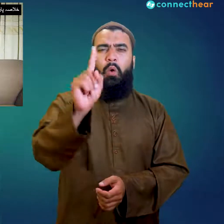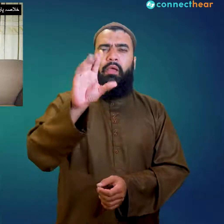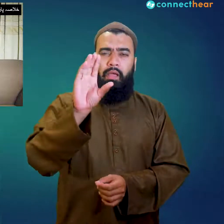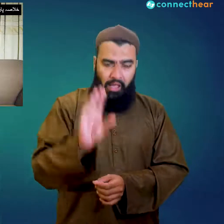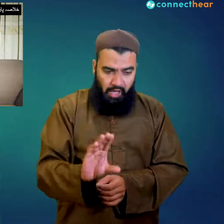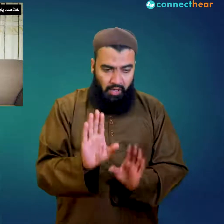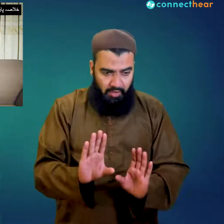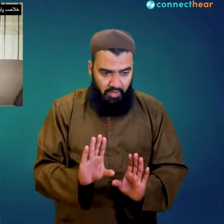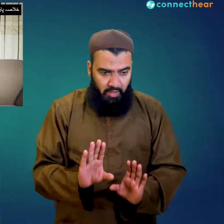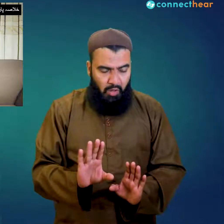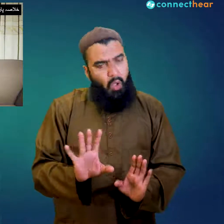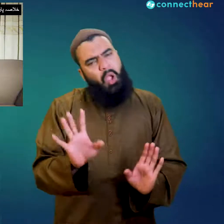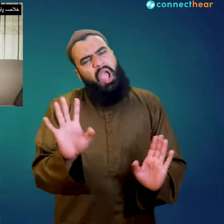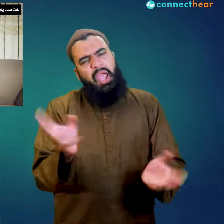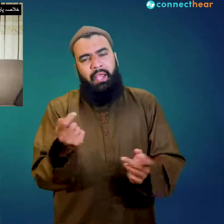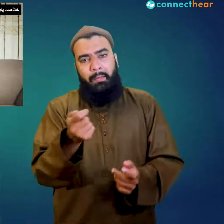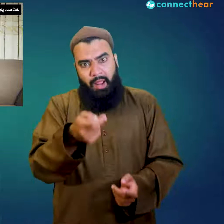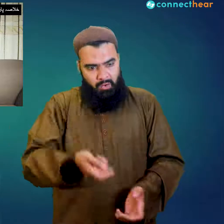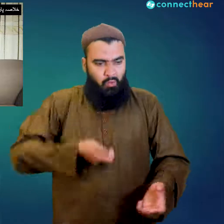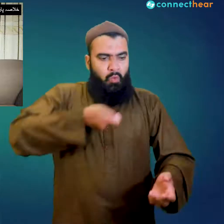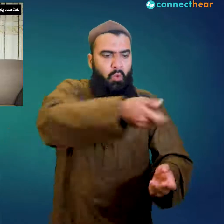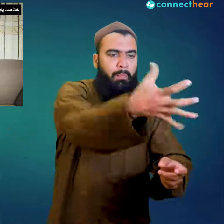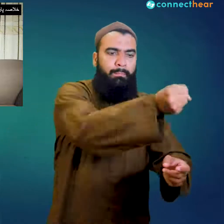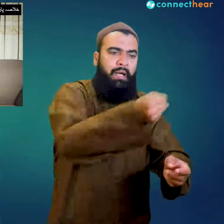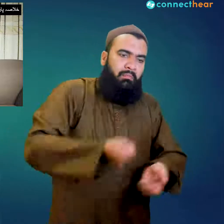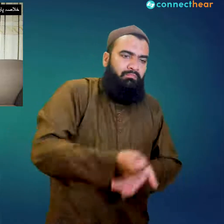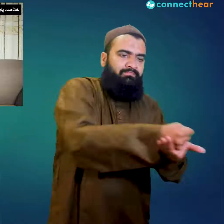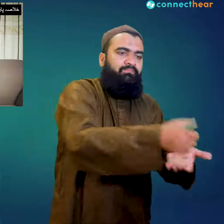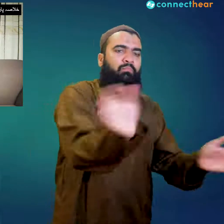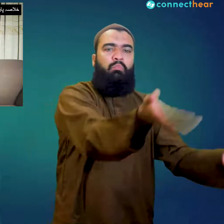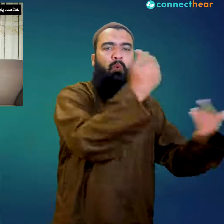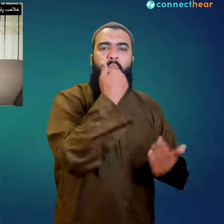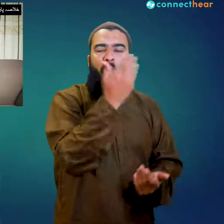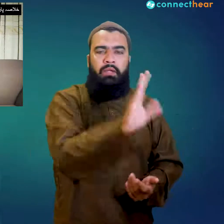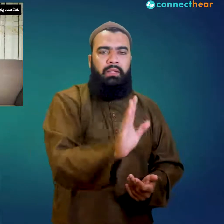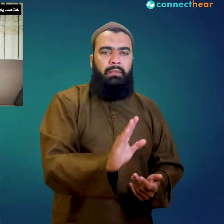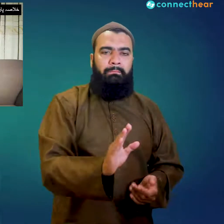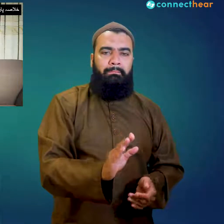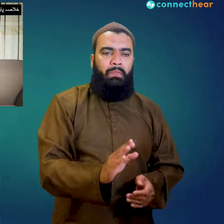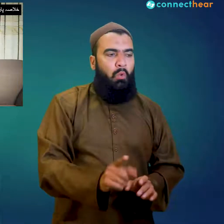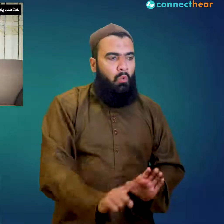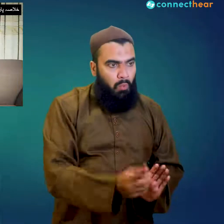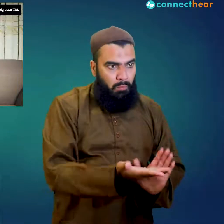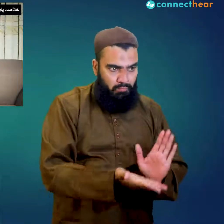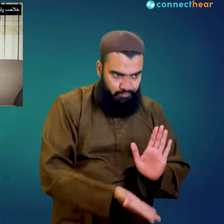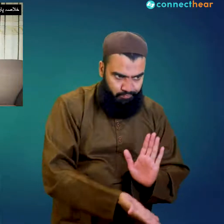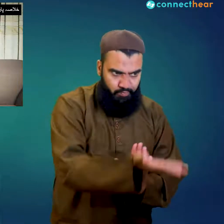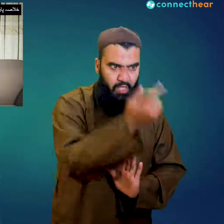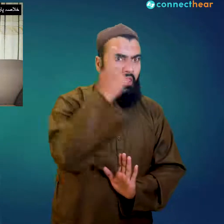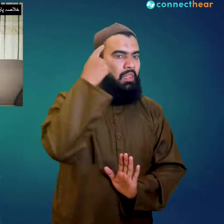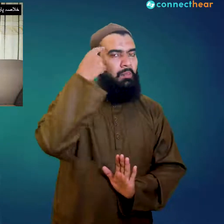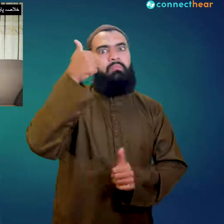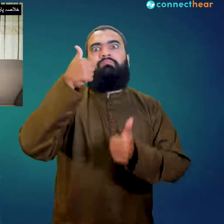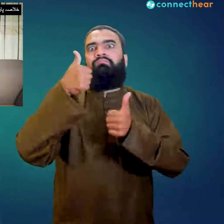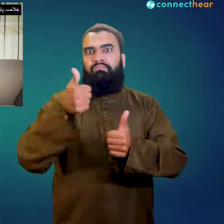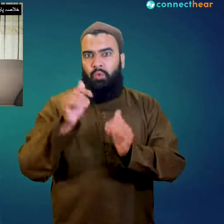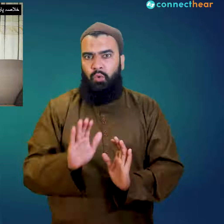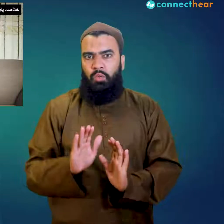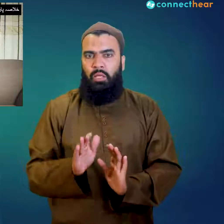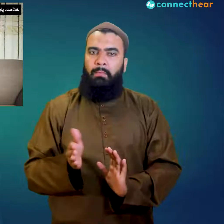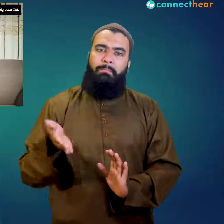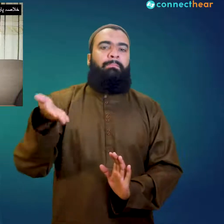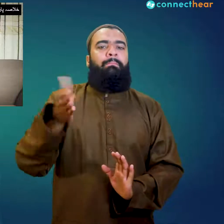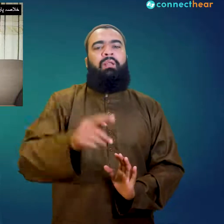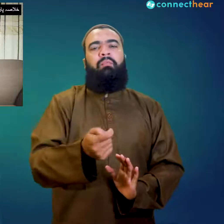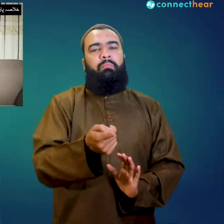جائیں اور اپنے مال کو سنبھال سکیں اور اس میں نقصان نہ کریں تو پھر ان کے مال ان کے حوالے کیا جائے، اور اس